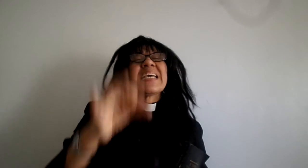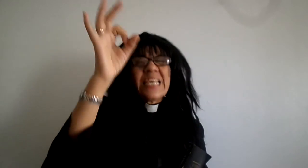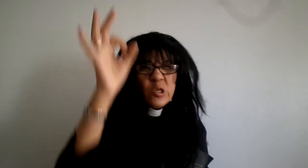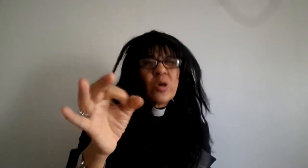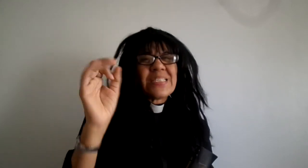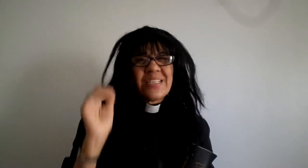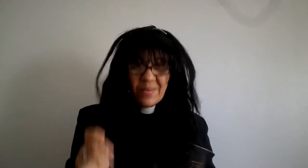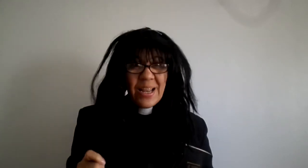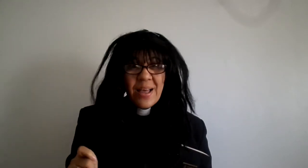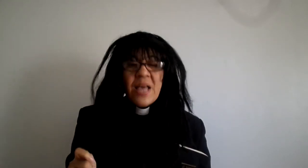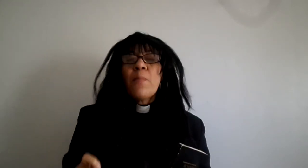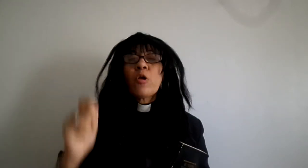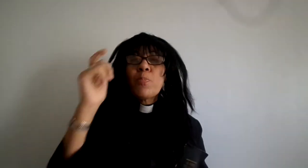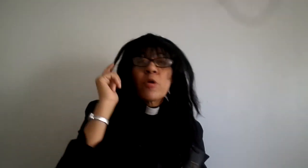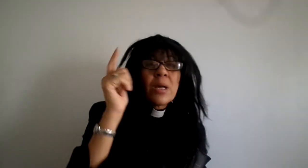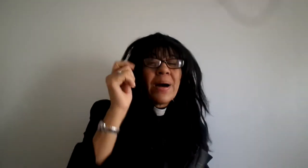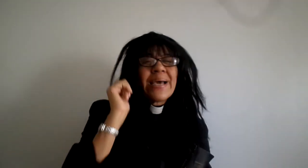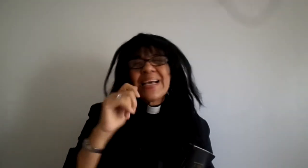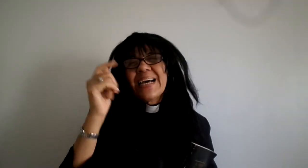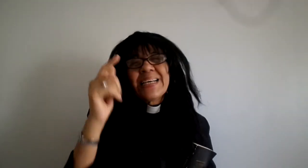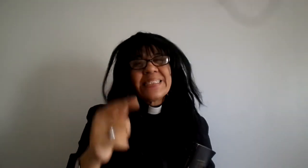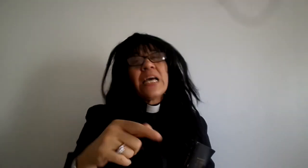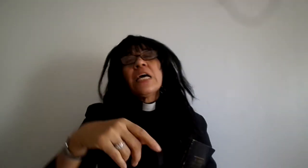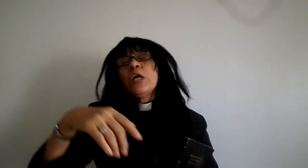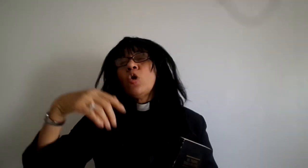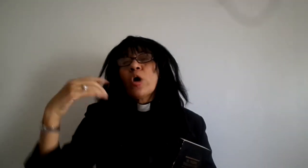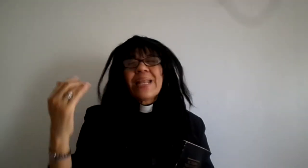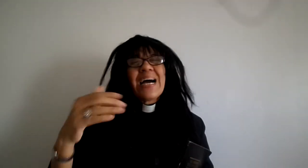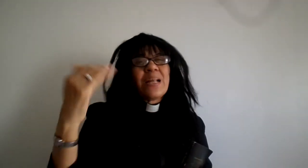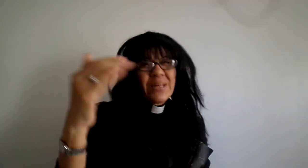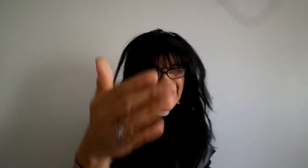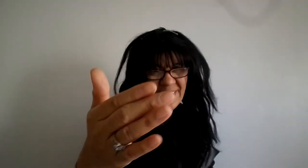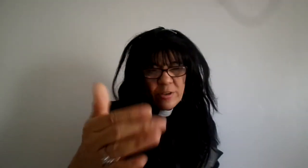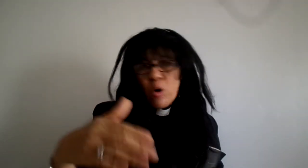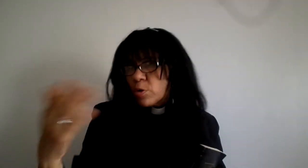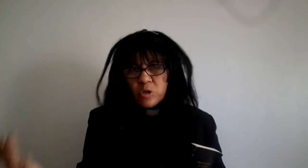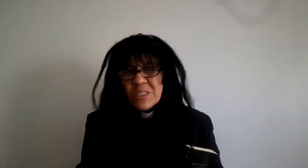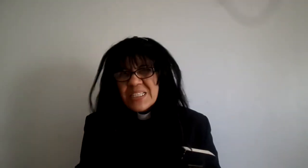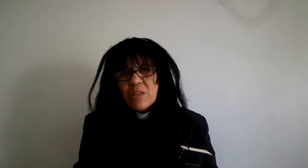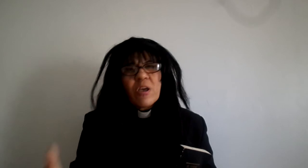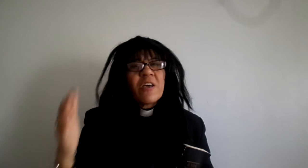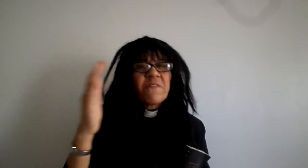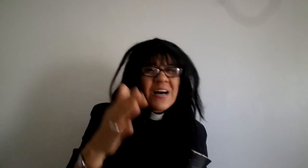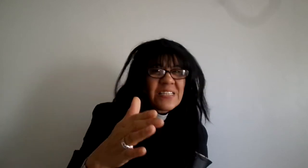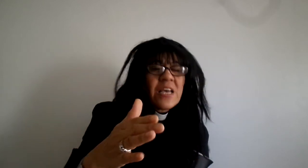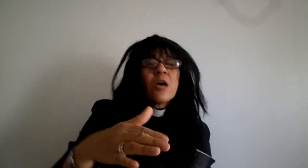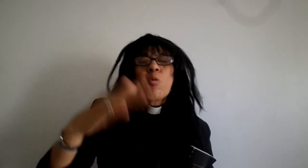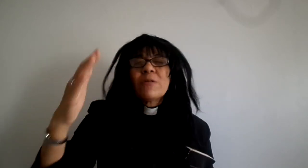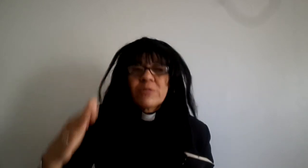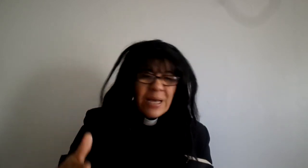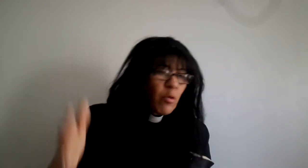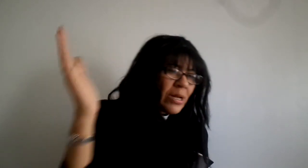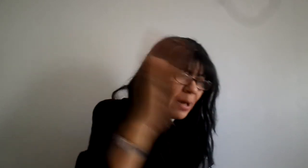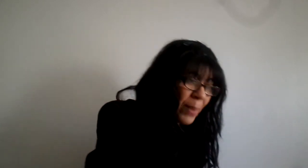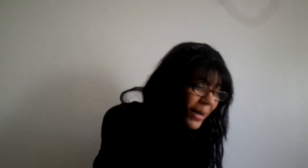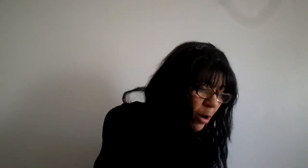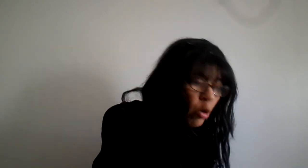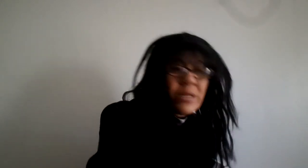que Dios existe. ¿Verdad? Pero el problema es que la gente lo crea a la manera de ellos. Como te estoy diciendo, es fácil. Cuando estamos en las vacas gordas,